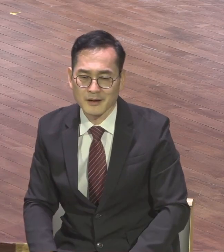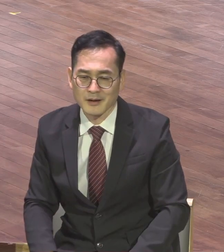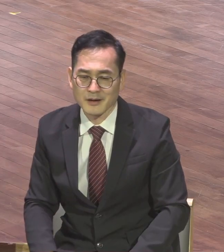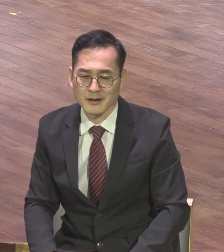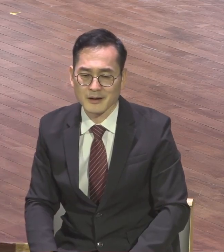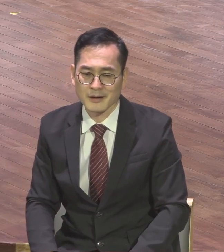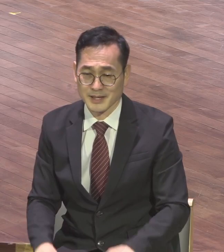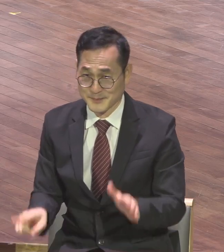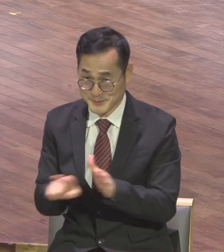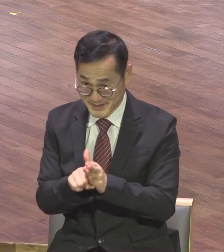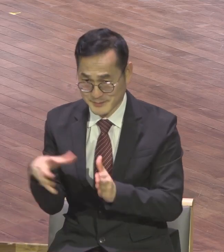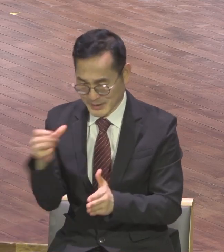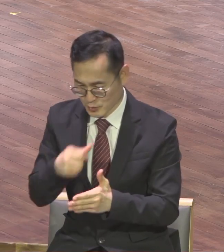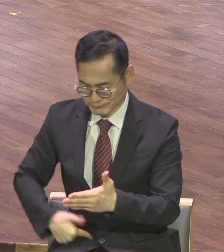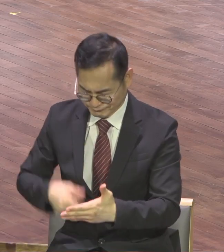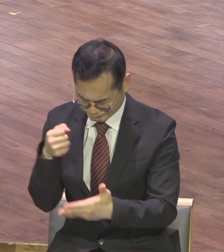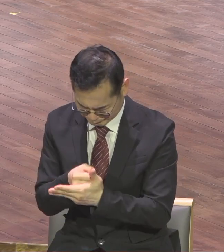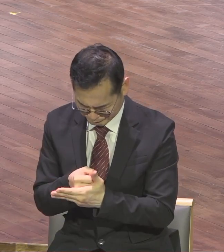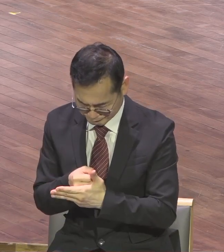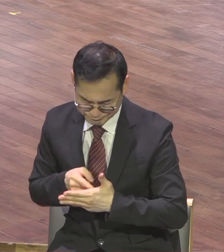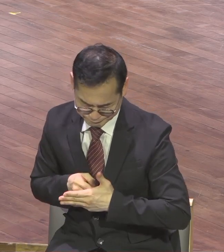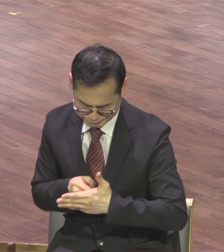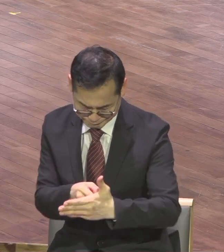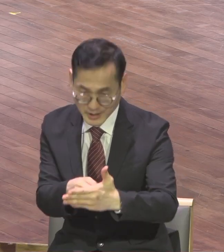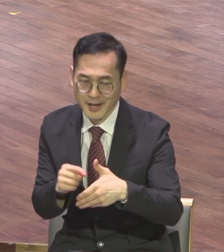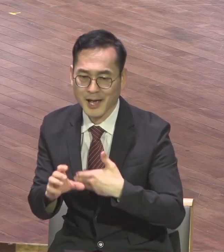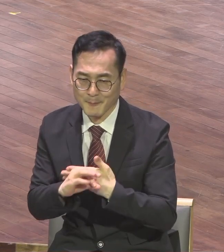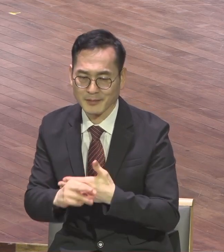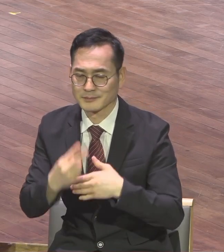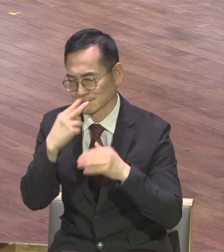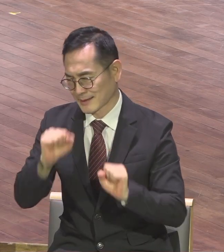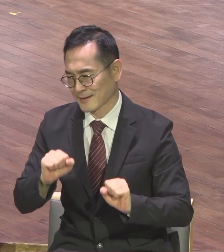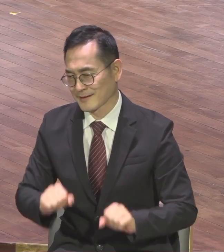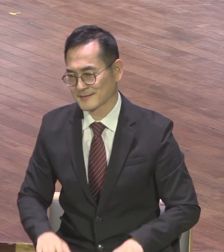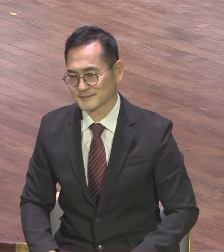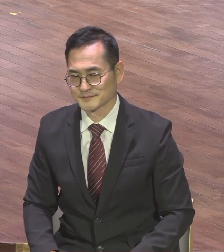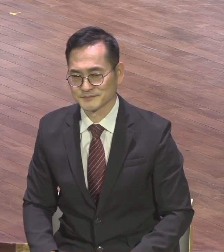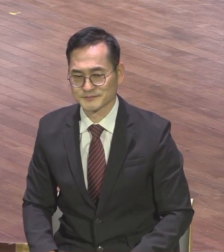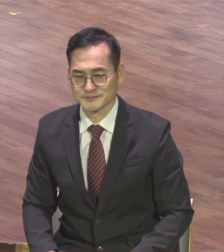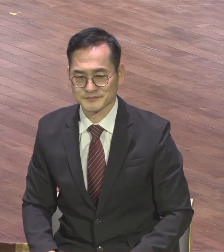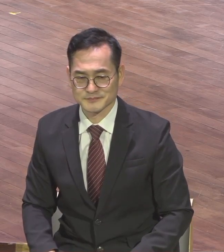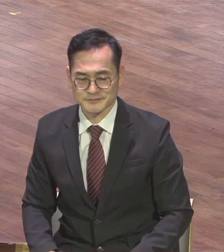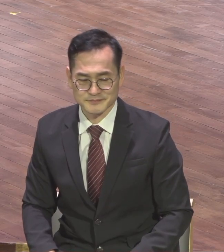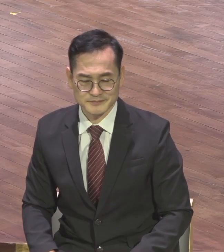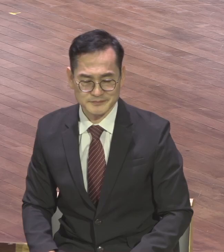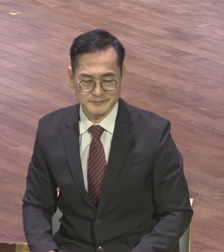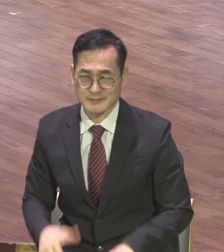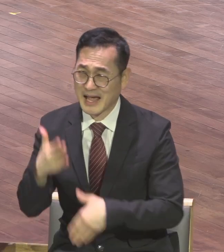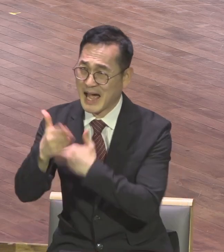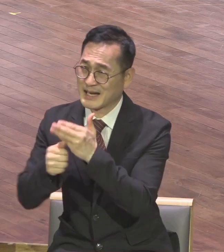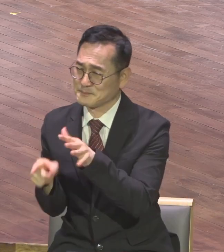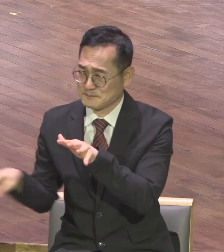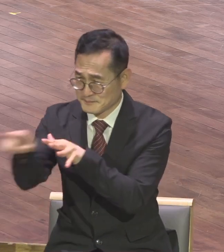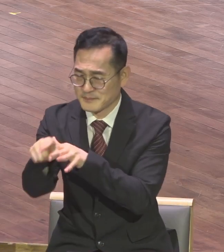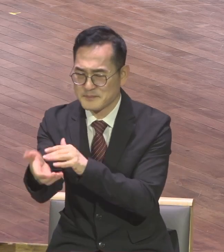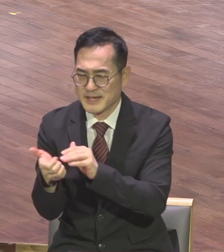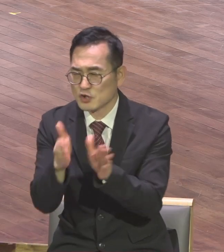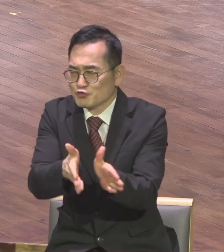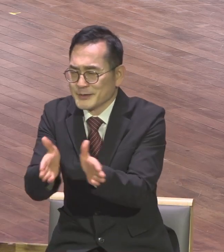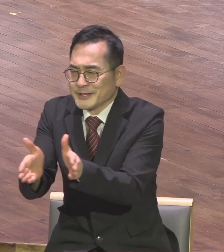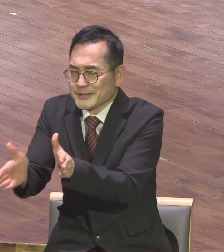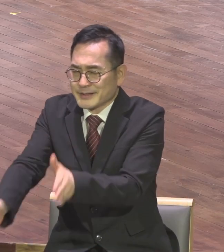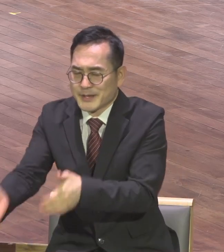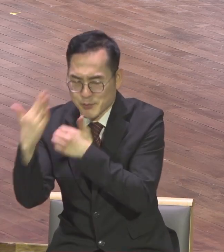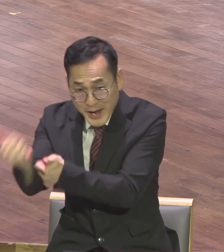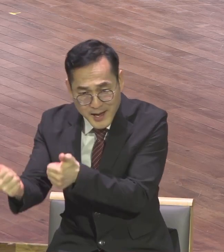믿음으로 나가면 오직 의인은 믿음으로 말미암아 살리라. 뭐냐 자꾸 나가면 하나님이 앞서서 다 인도해